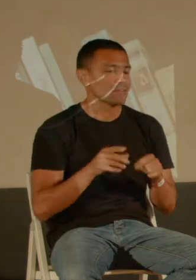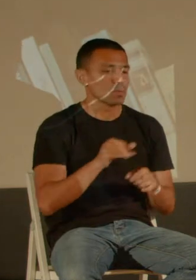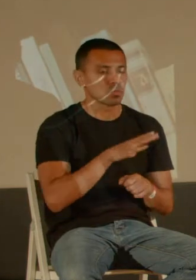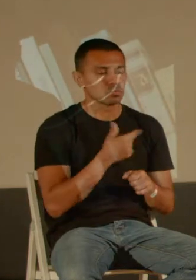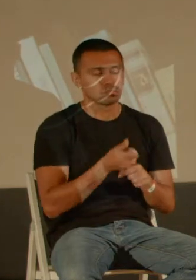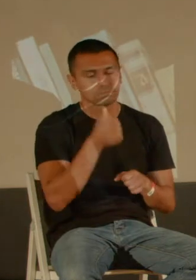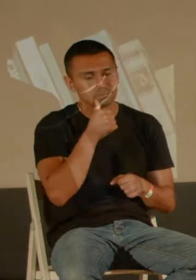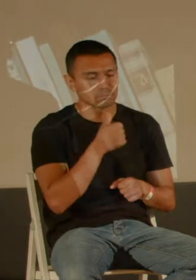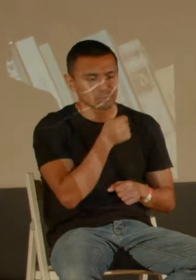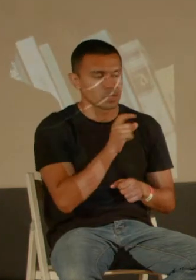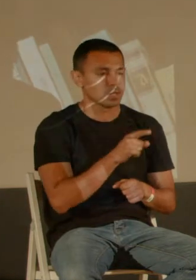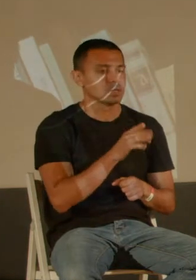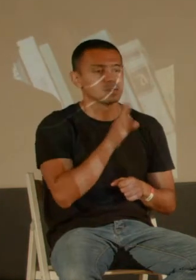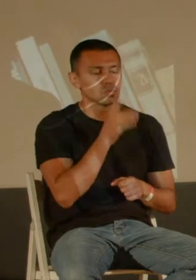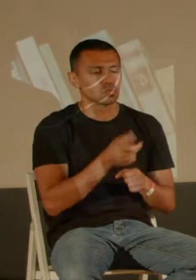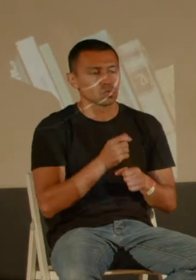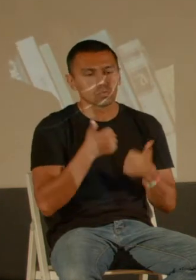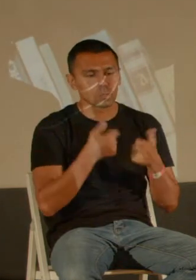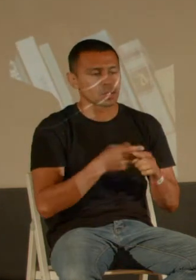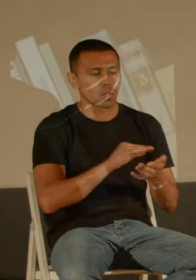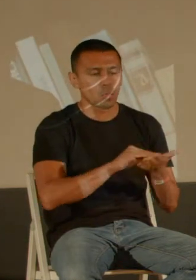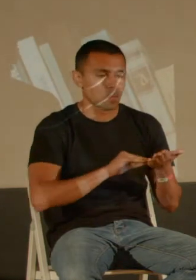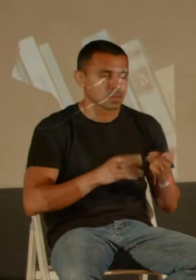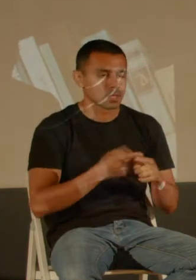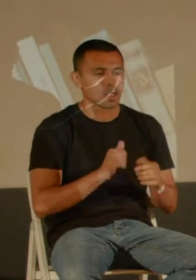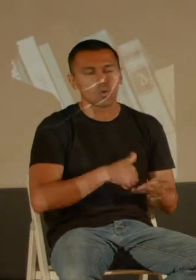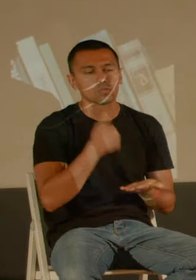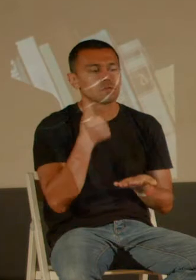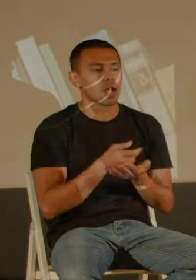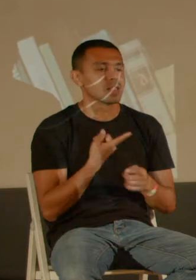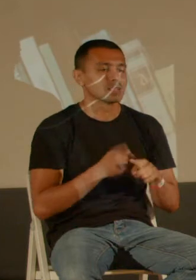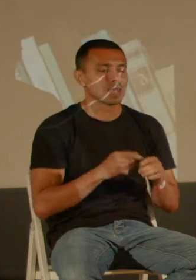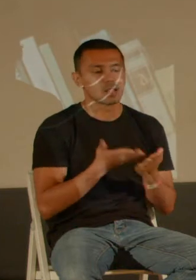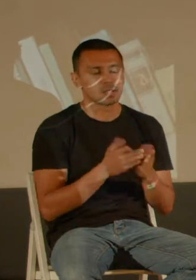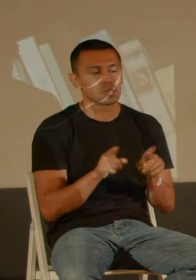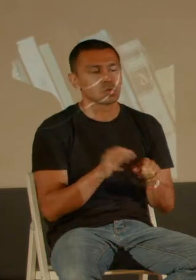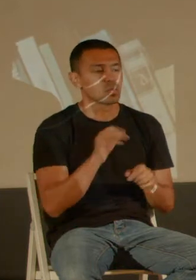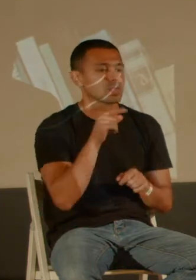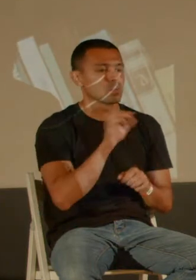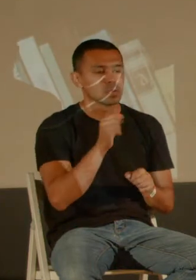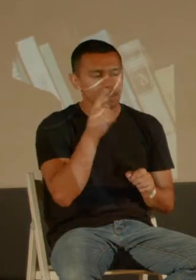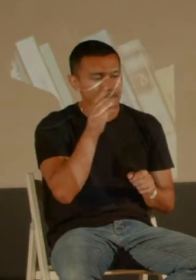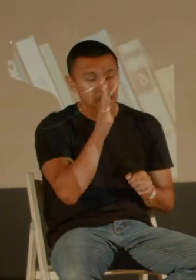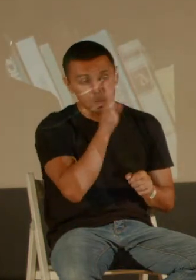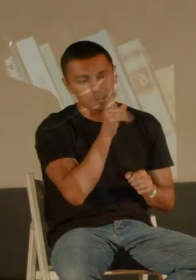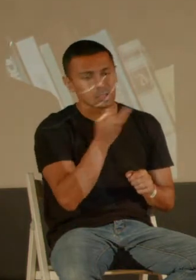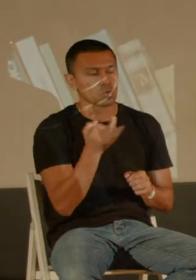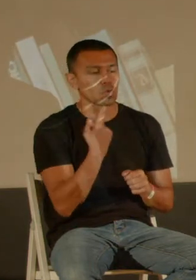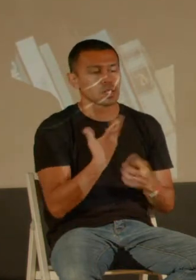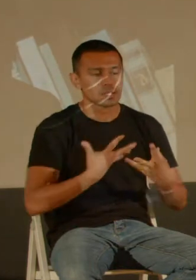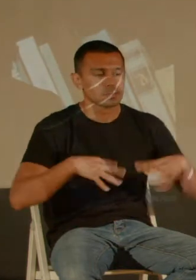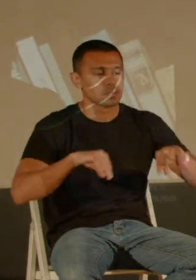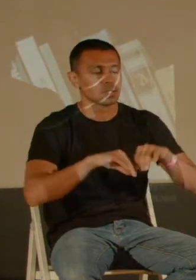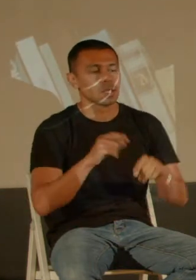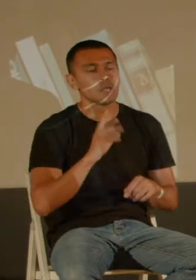було досить замовчено, і Керолайн дуже добре це описує. Це не основне, але ця книжка також про те, можна підглянути якби історію однієї